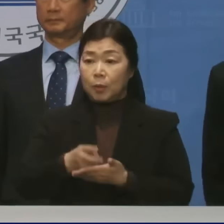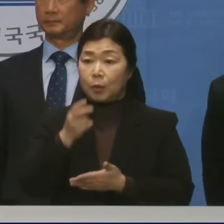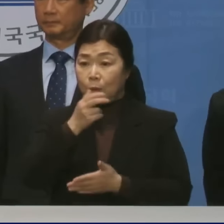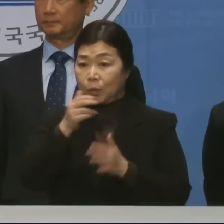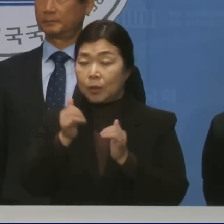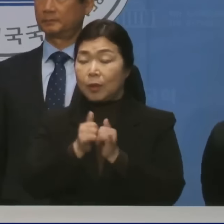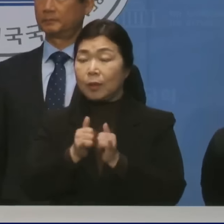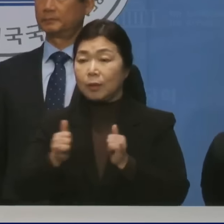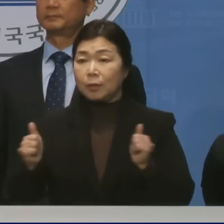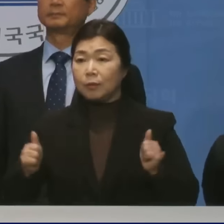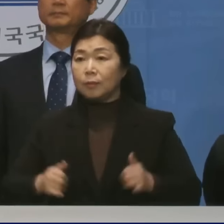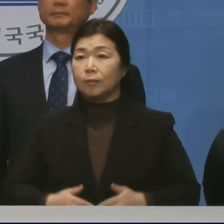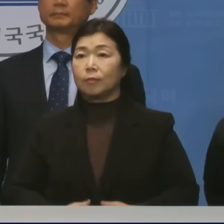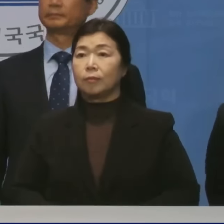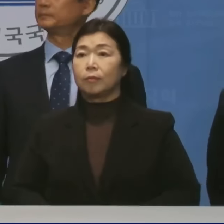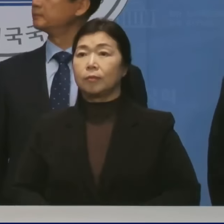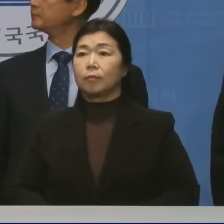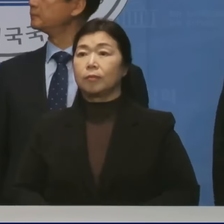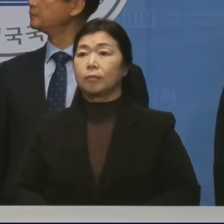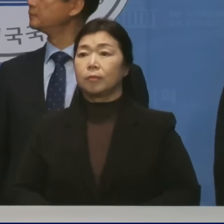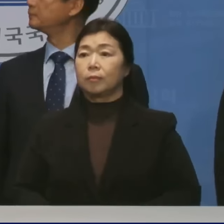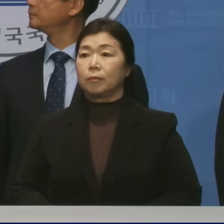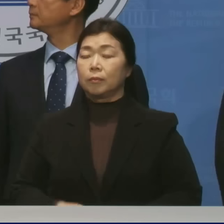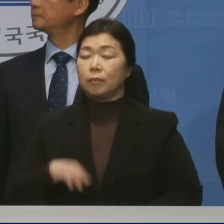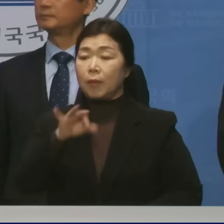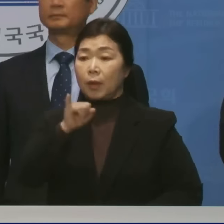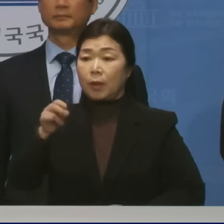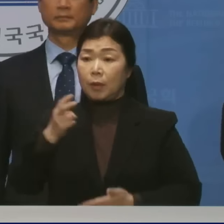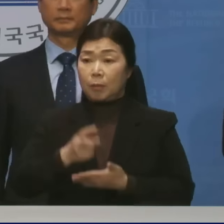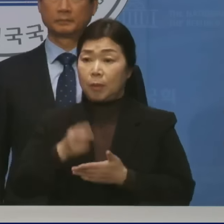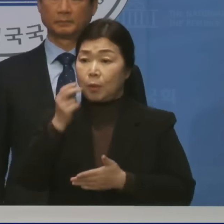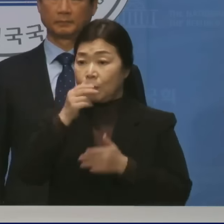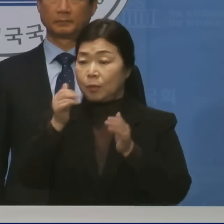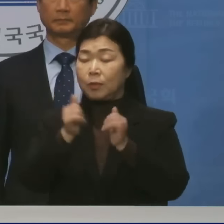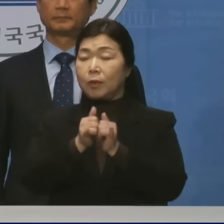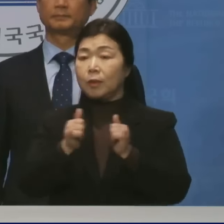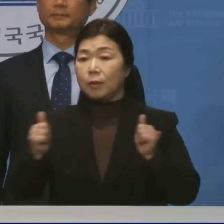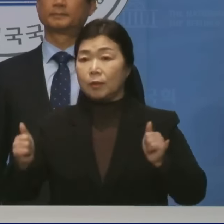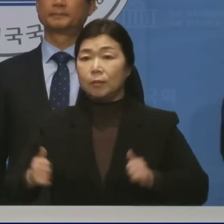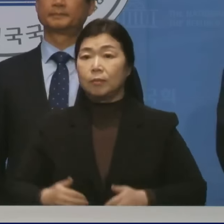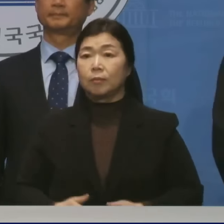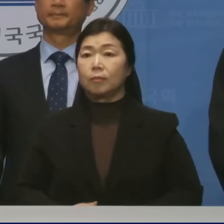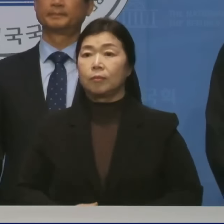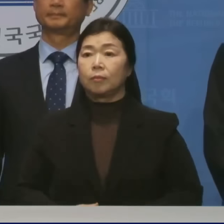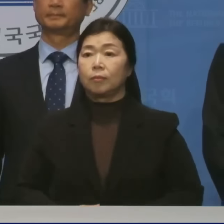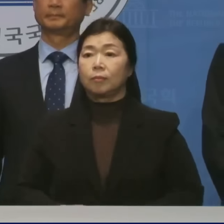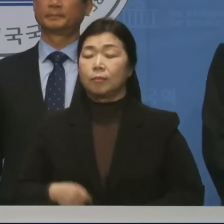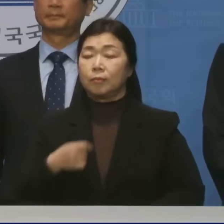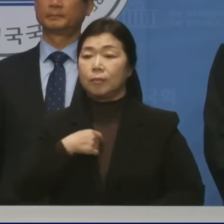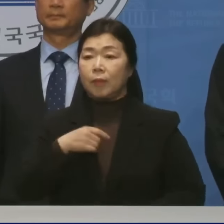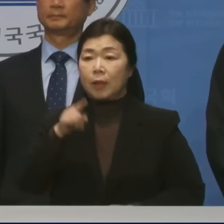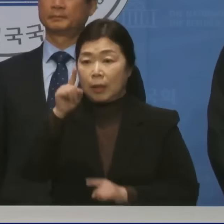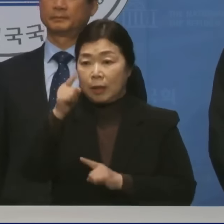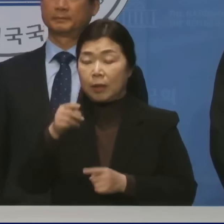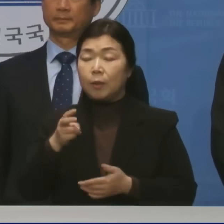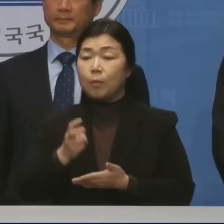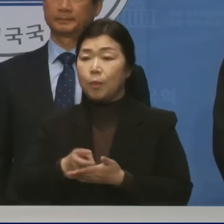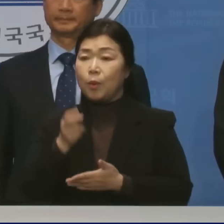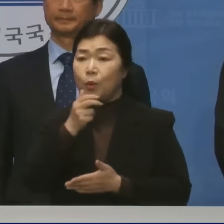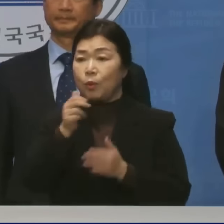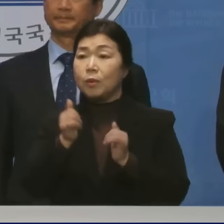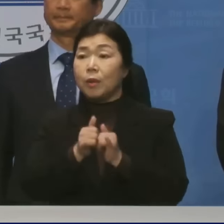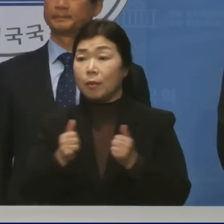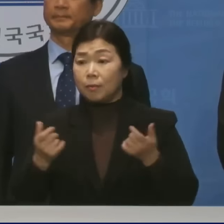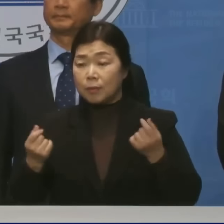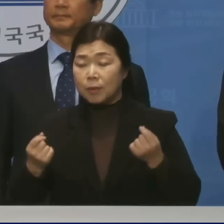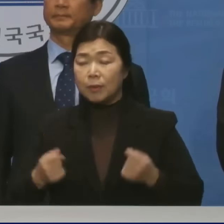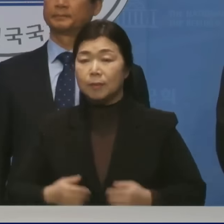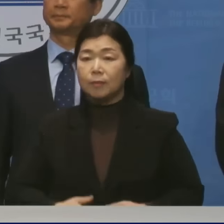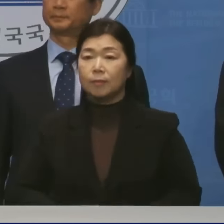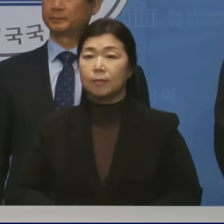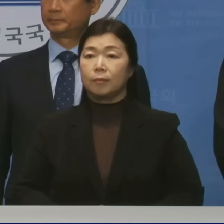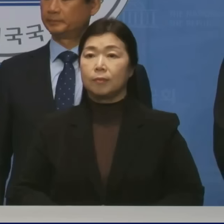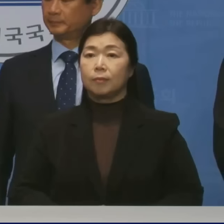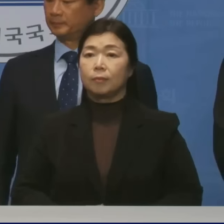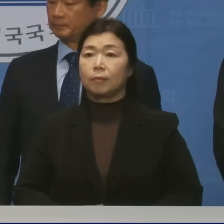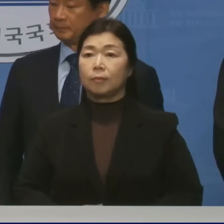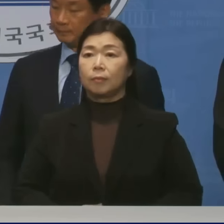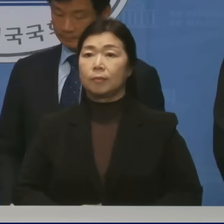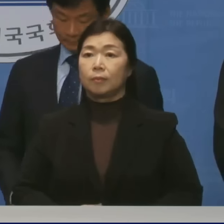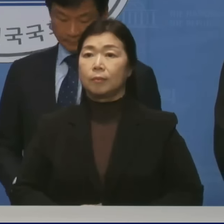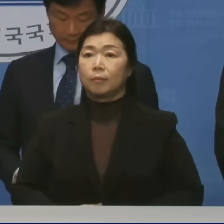변호사입니다. 그리고 이건태 변호사입니다. 예, 저는 이태영 변호사라고 합니다.